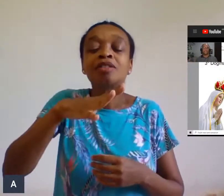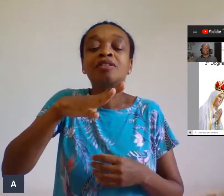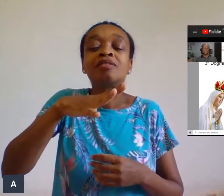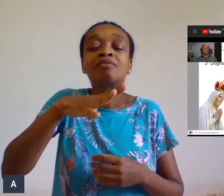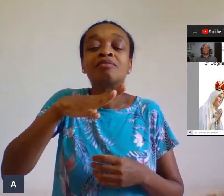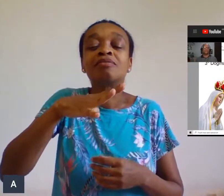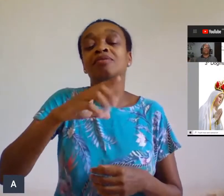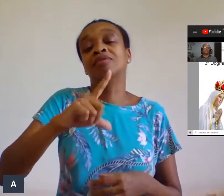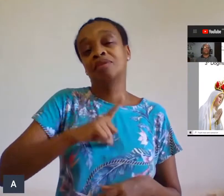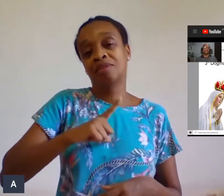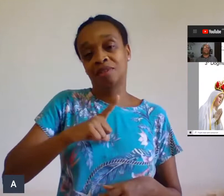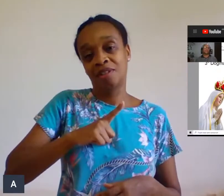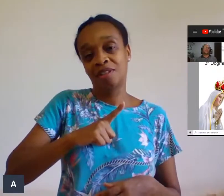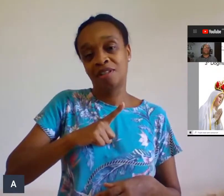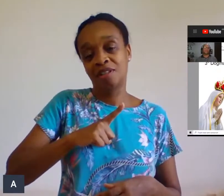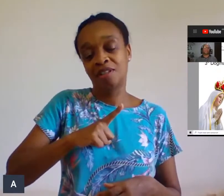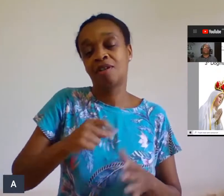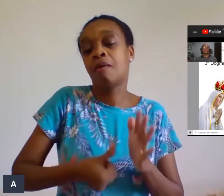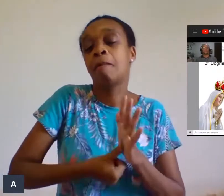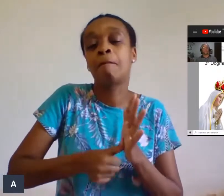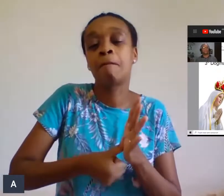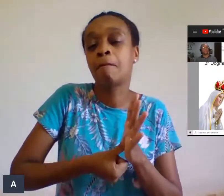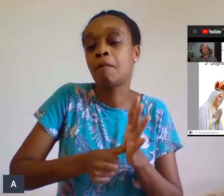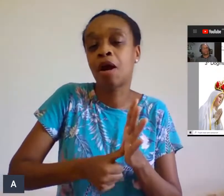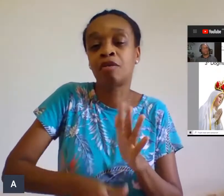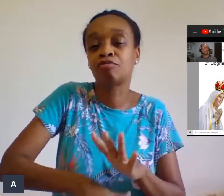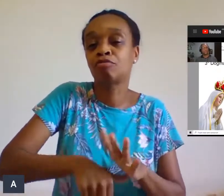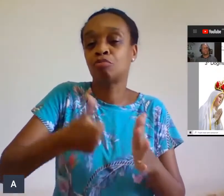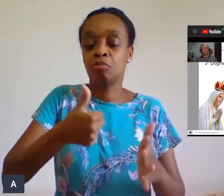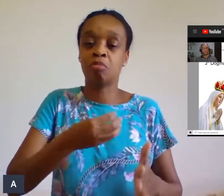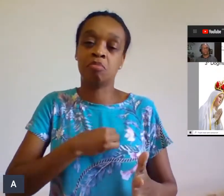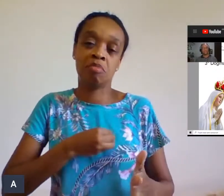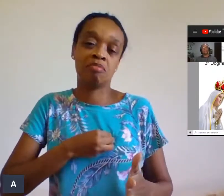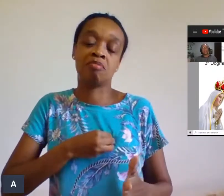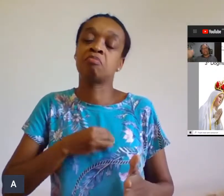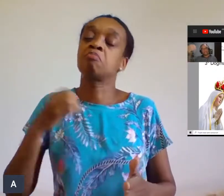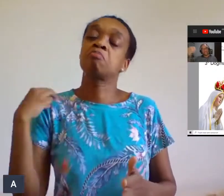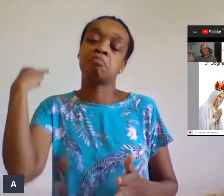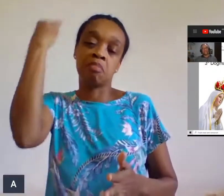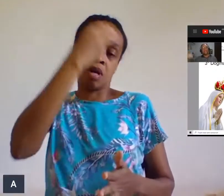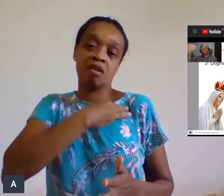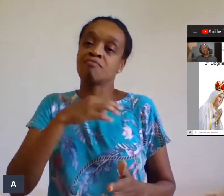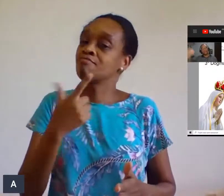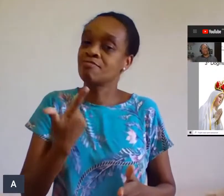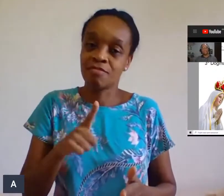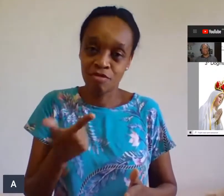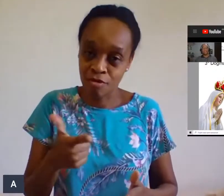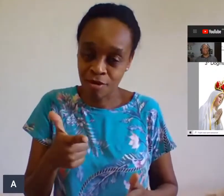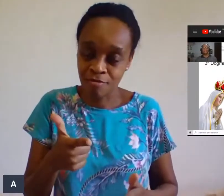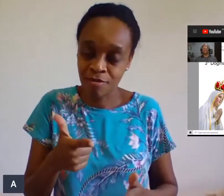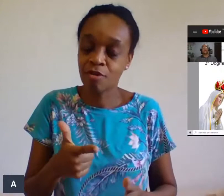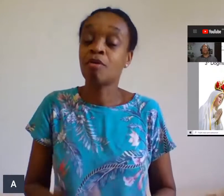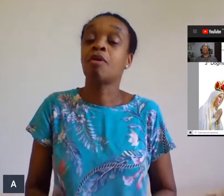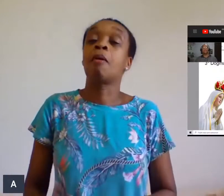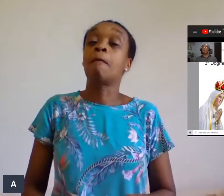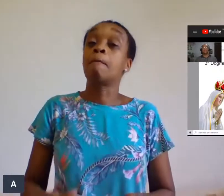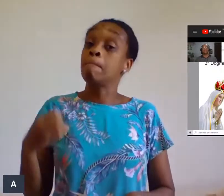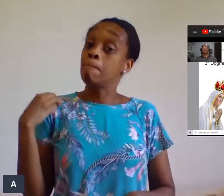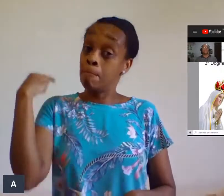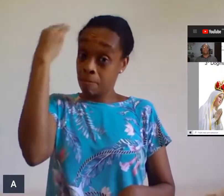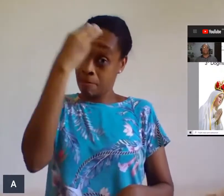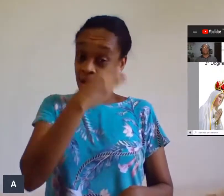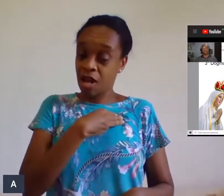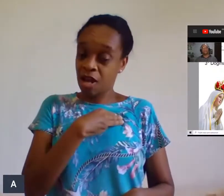onipotente, em vista dos méritos de Jesus Cristo, Salvador do gênero humano, ela é imune à mancha